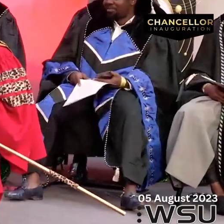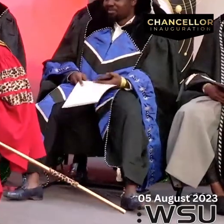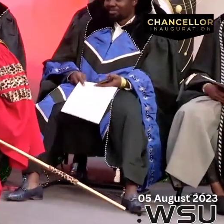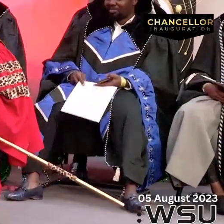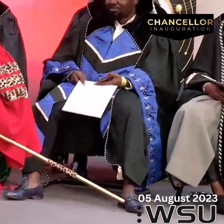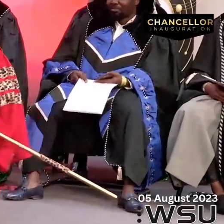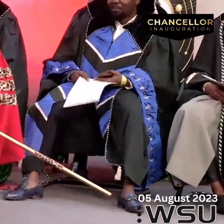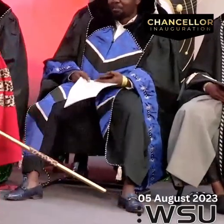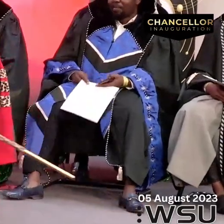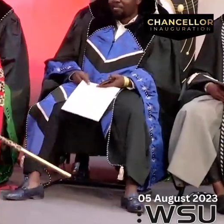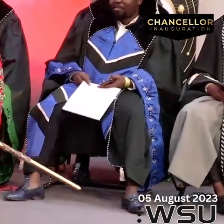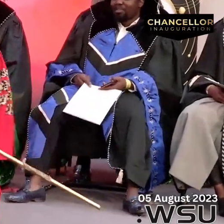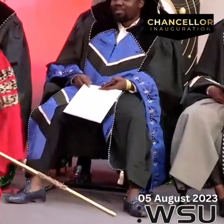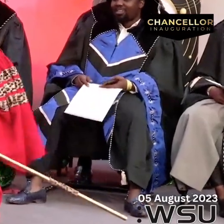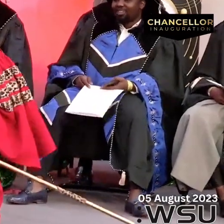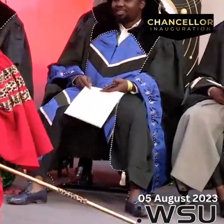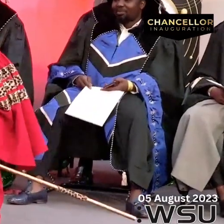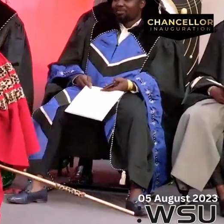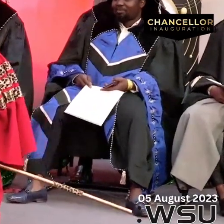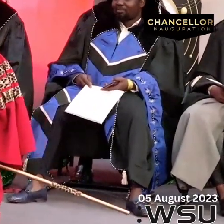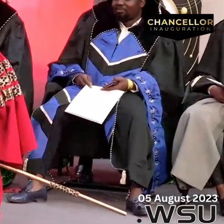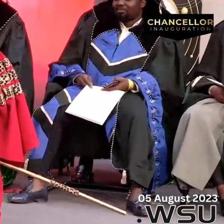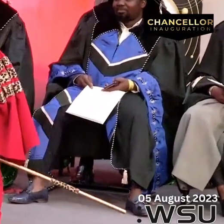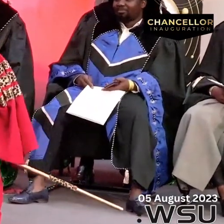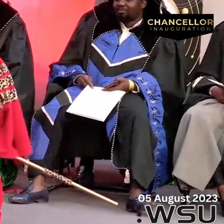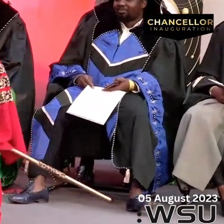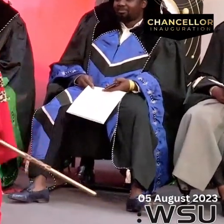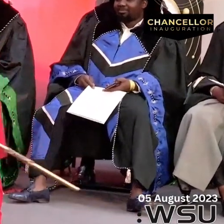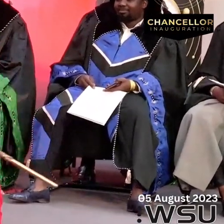incwadi. Bathi abantu abadla imali